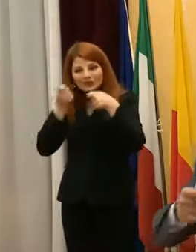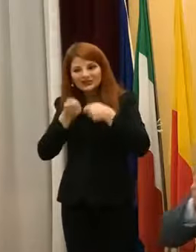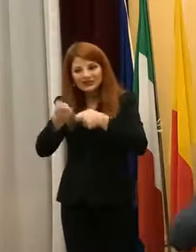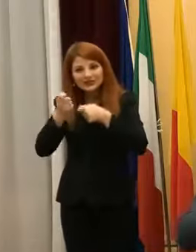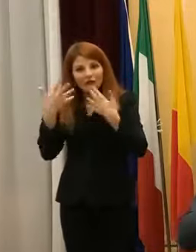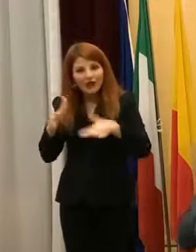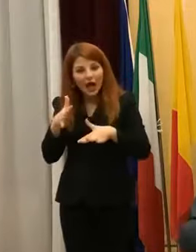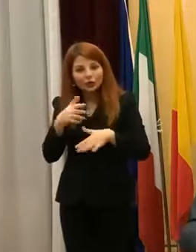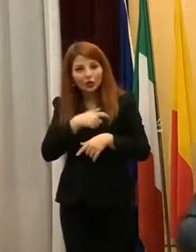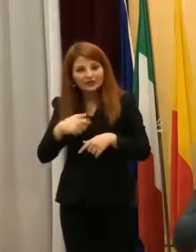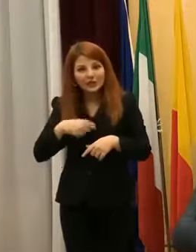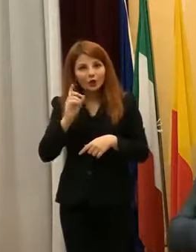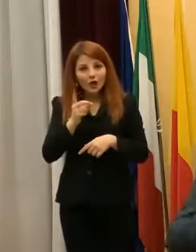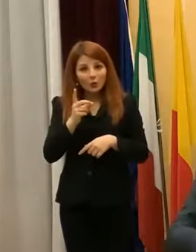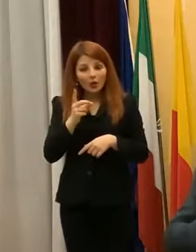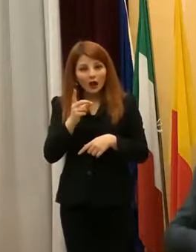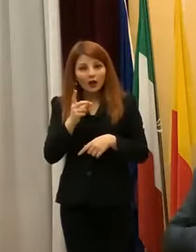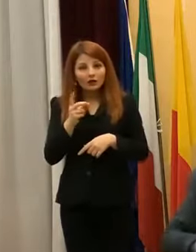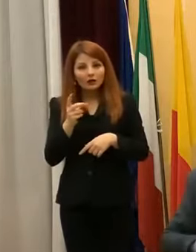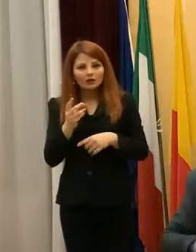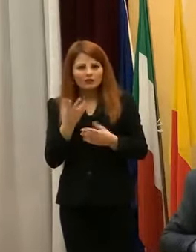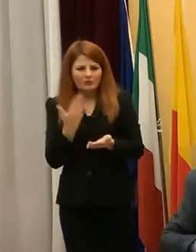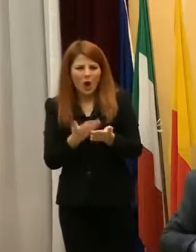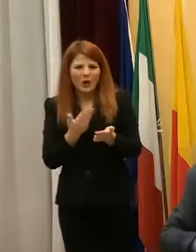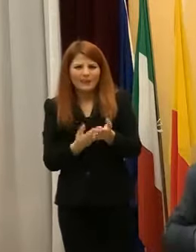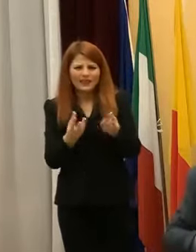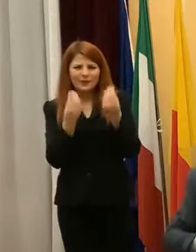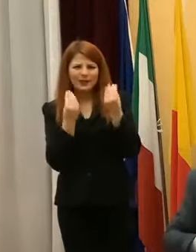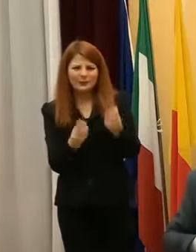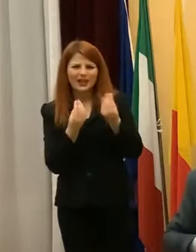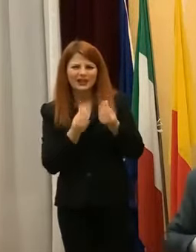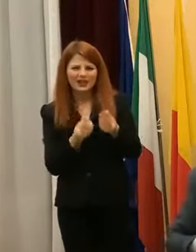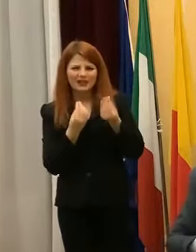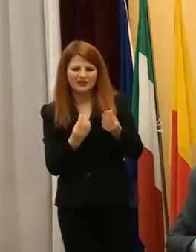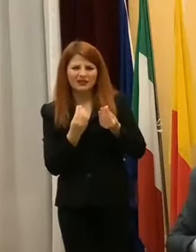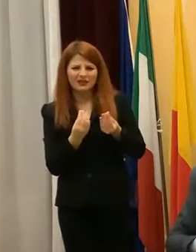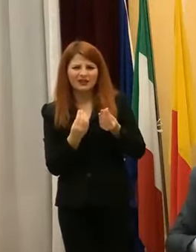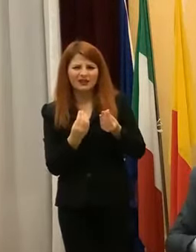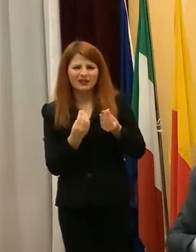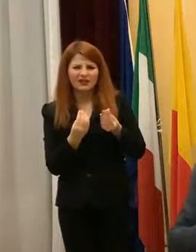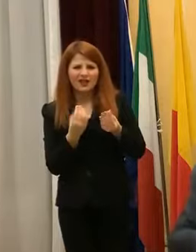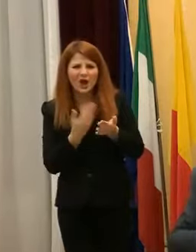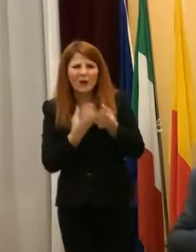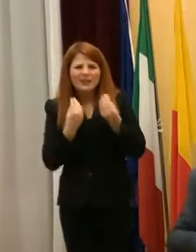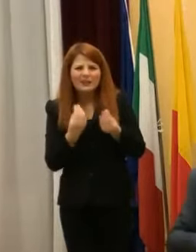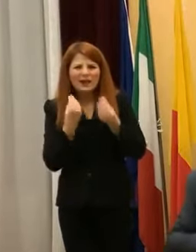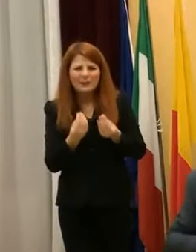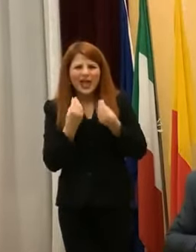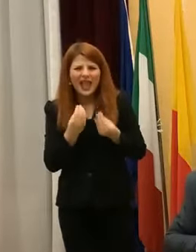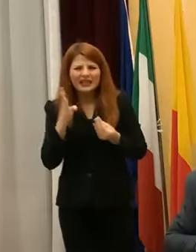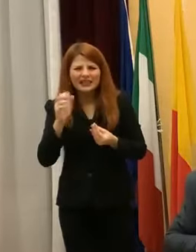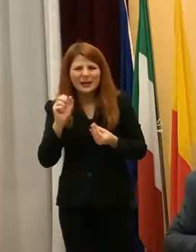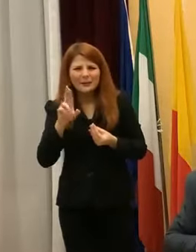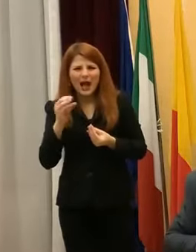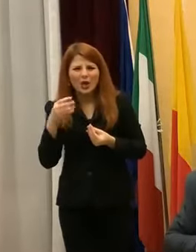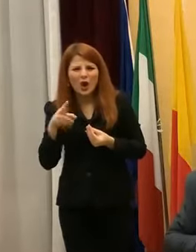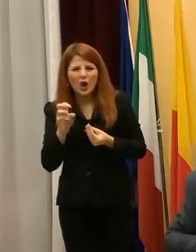attenzione. Ma come ti permetti? Come ti permetti? Vincenzo Barone!